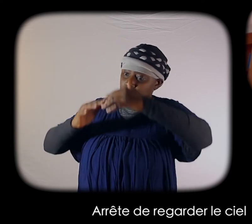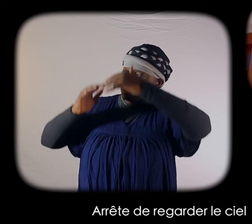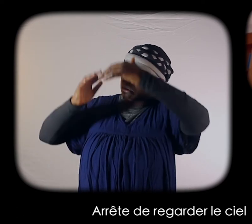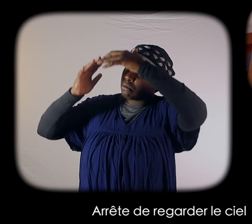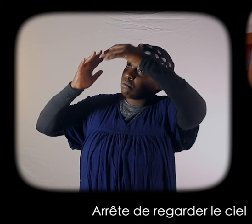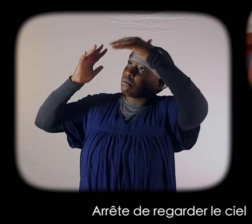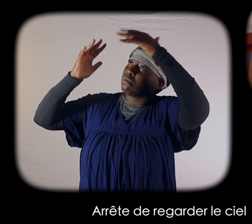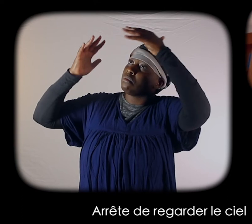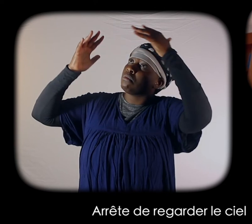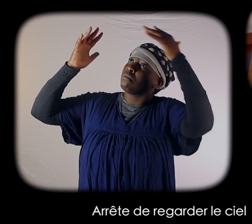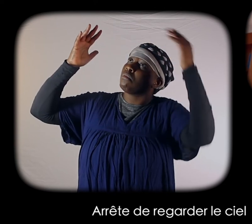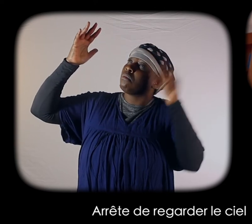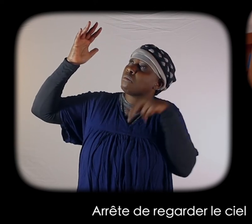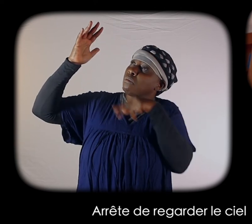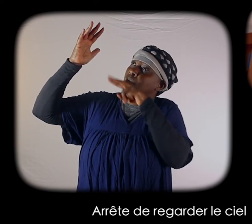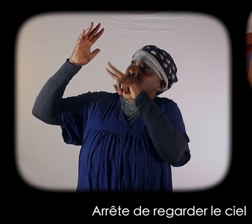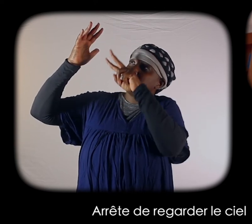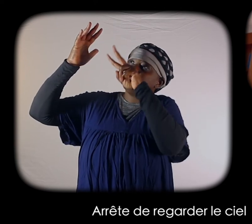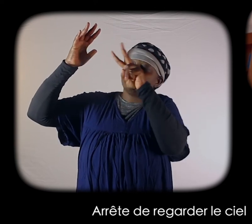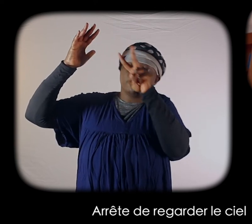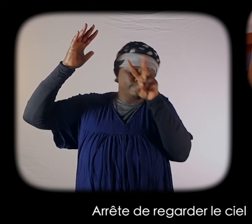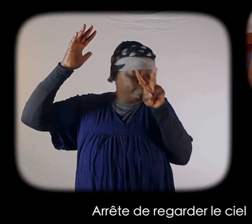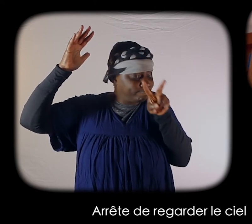停止仰望长空。